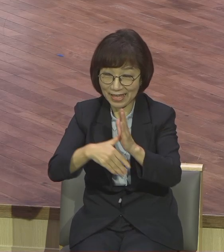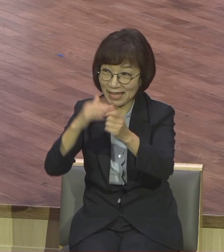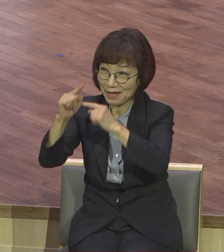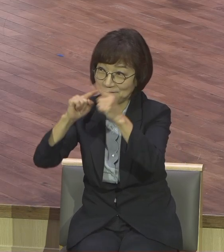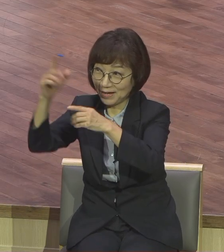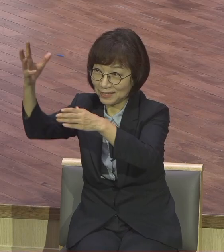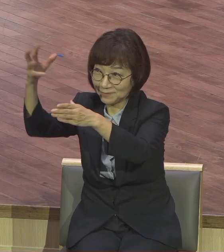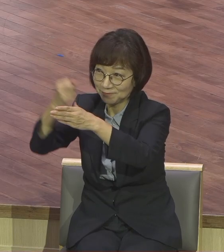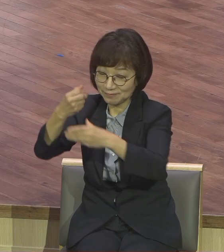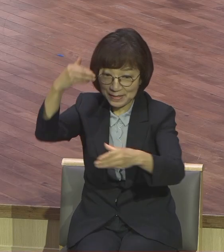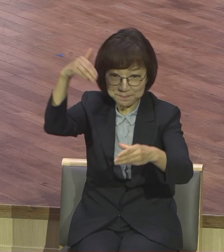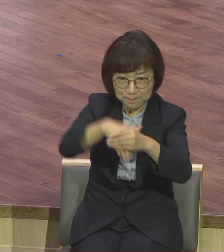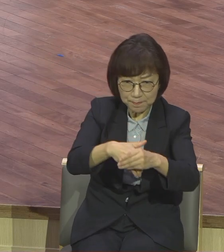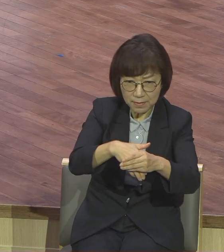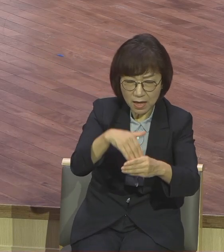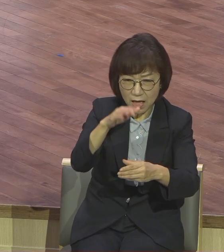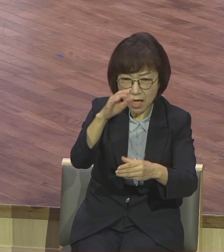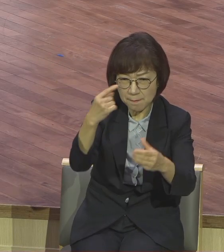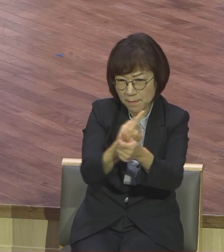그리스도.